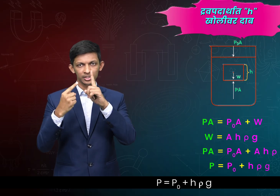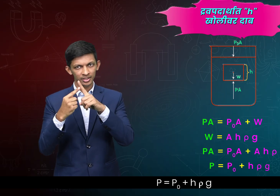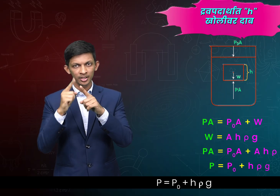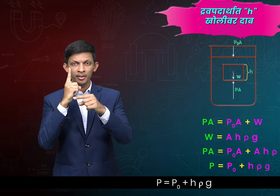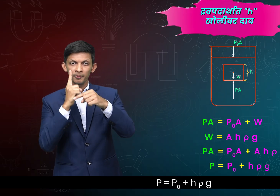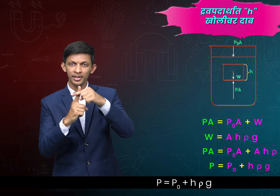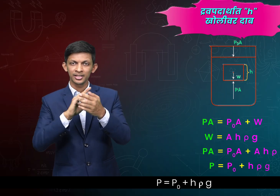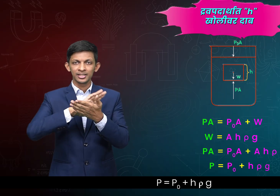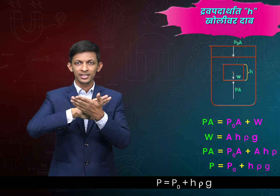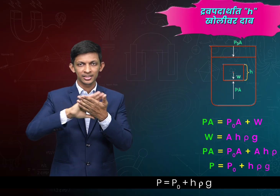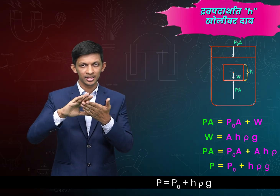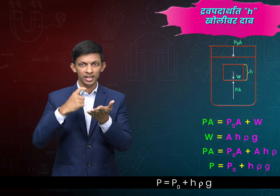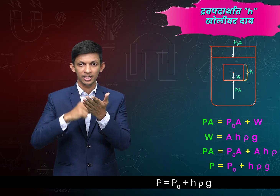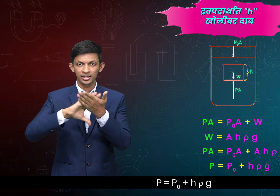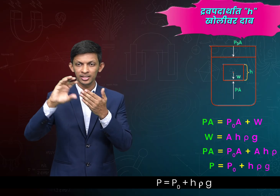P=P0+H.